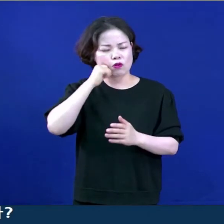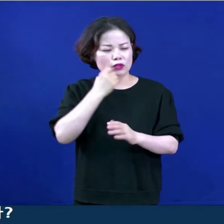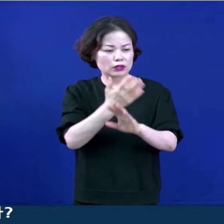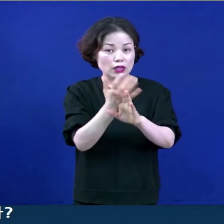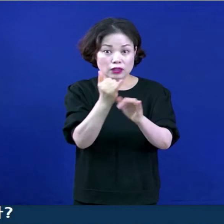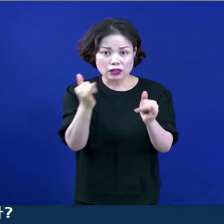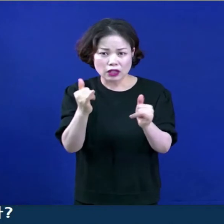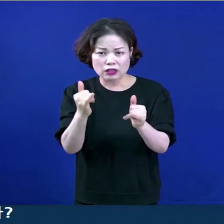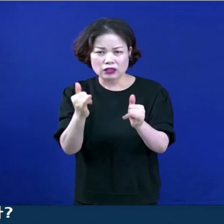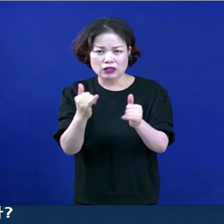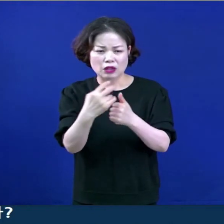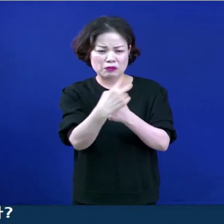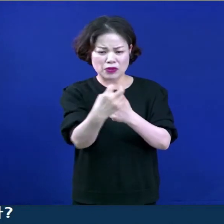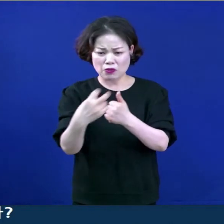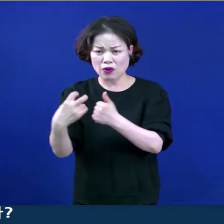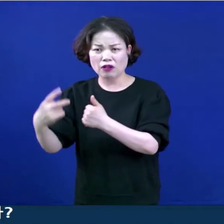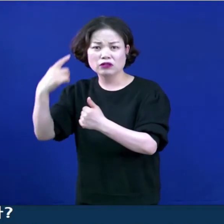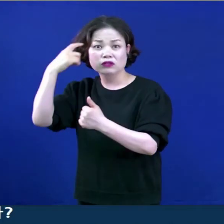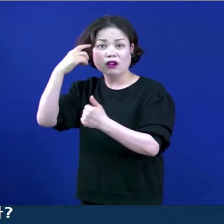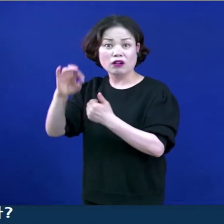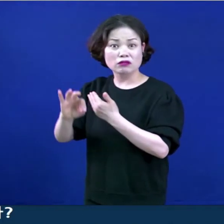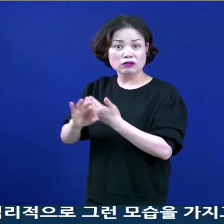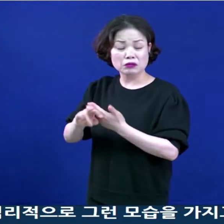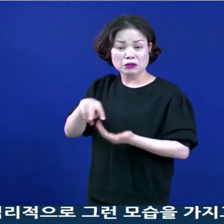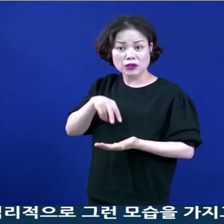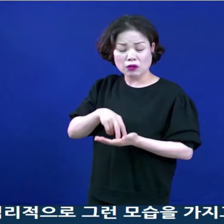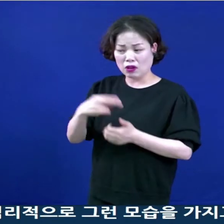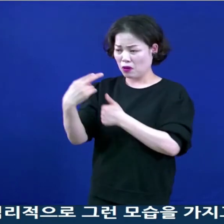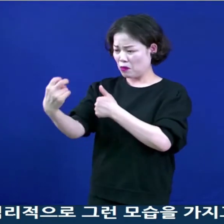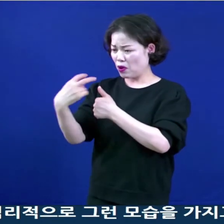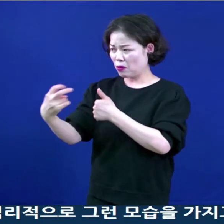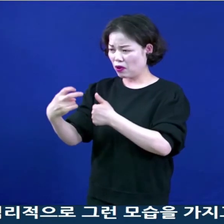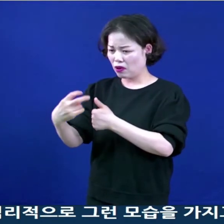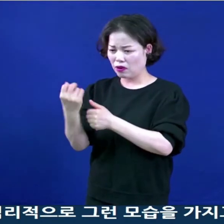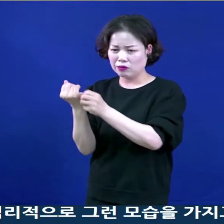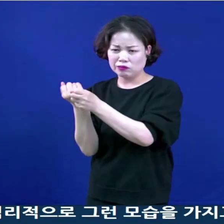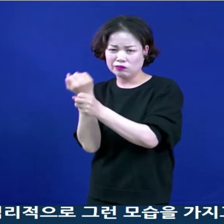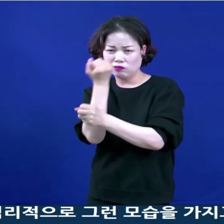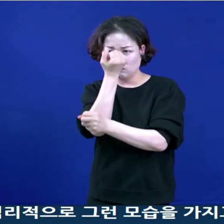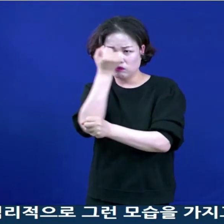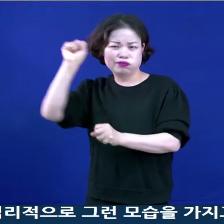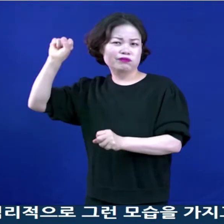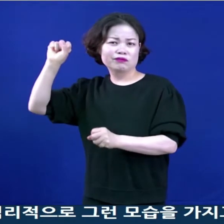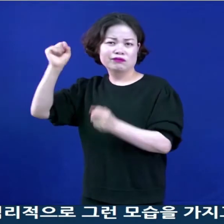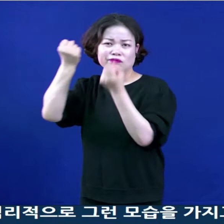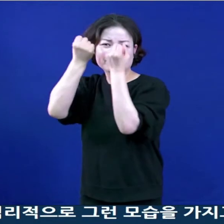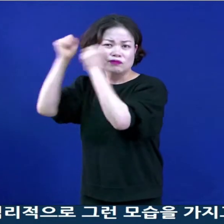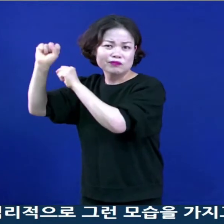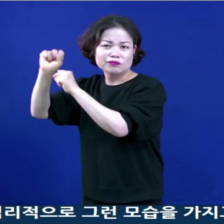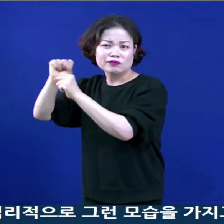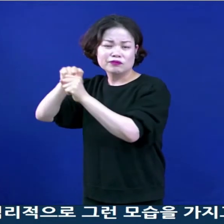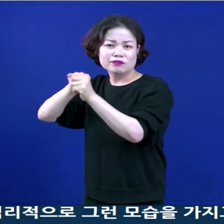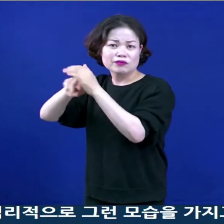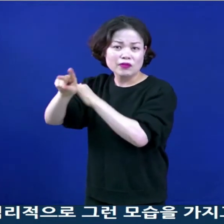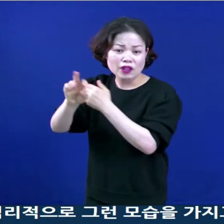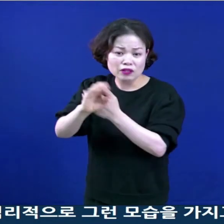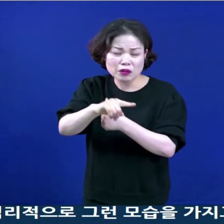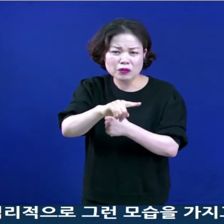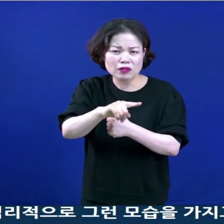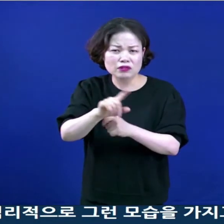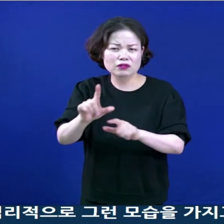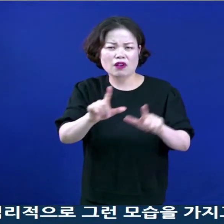사람이 나를 미워한다고 생각한다면, 나를 보고 고개를 돌린다고 생각하면 얼마나 이